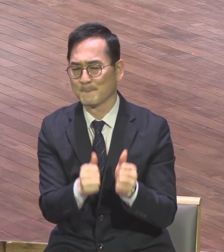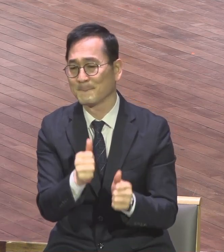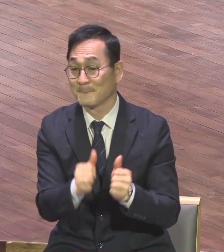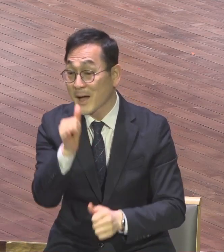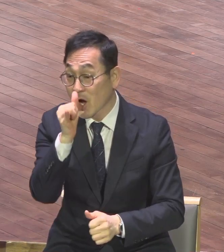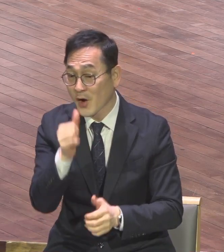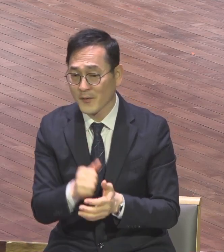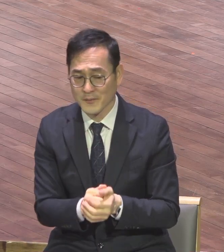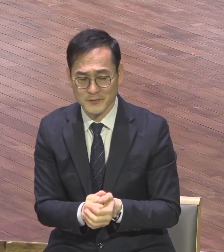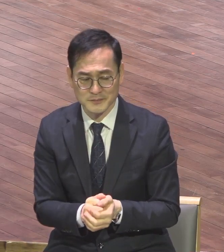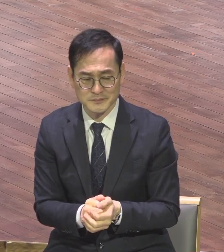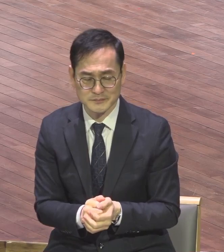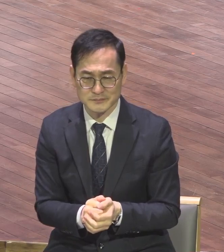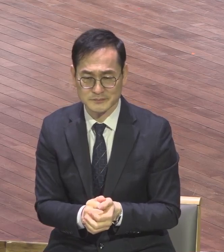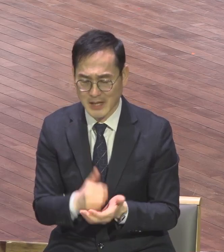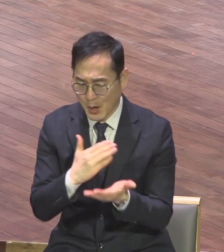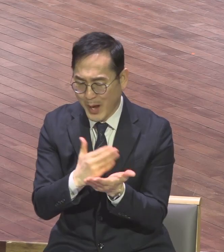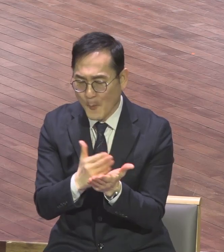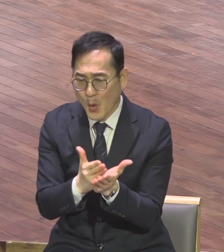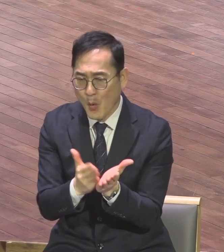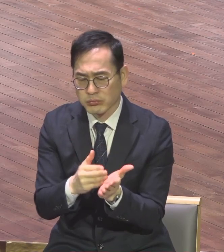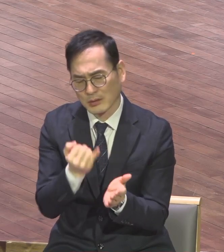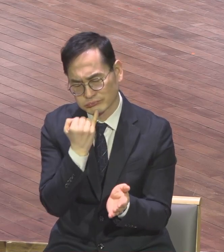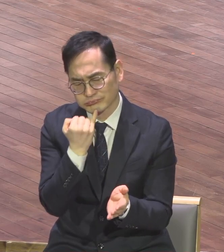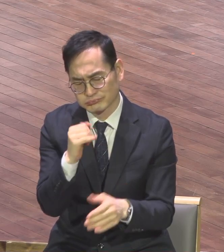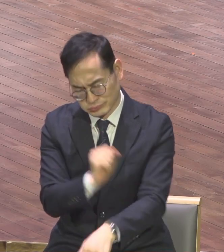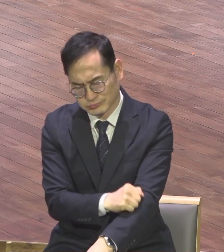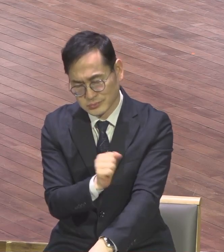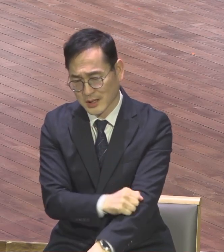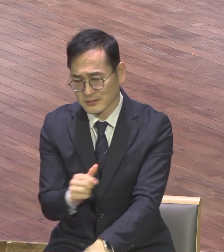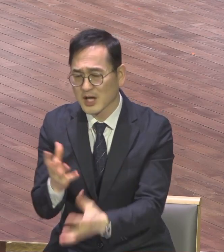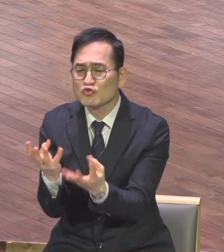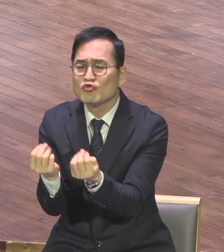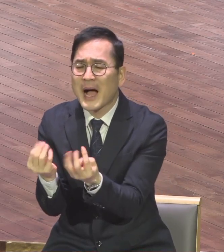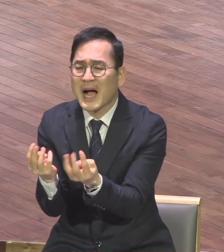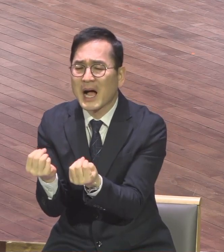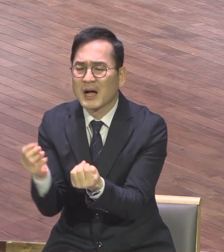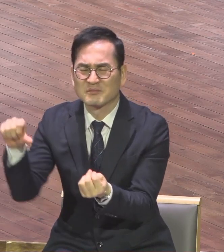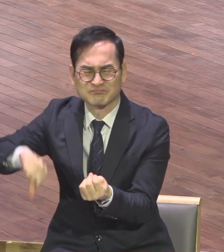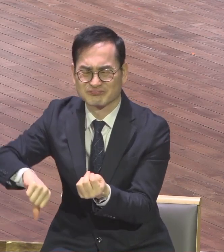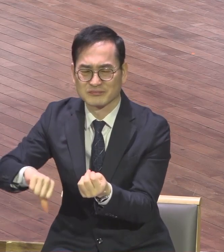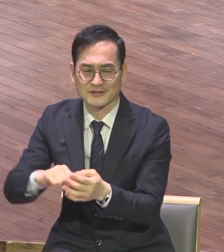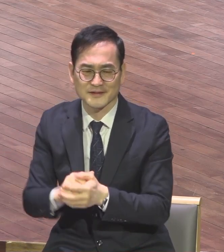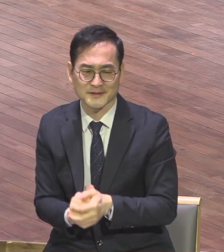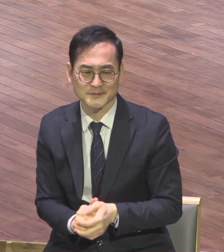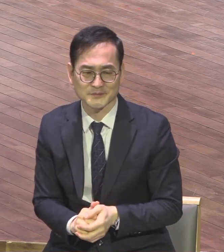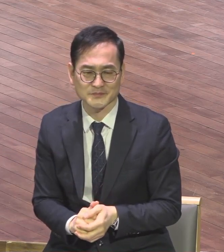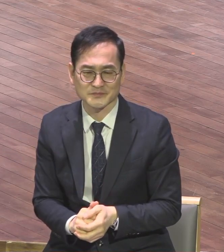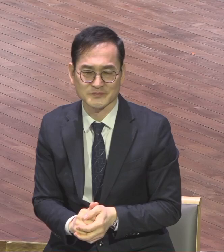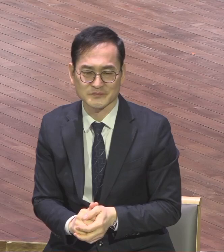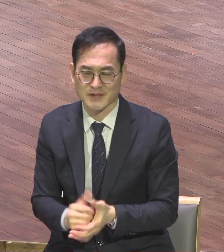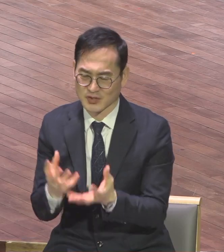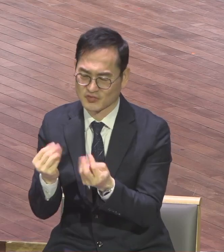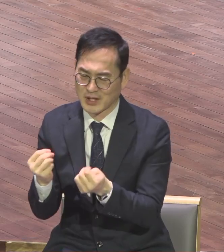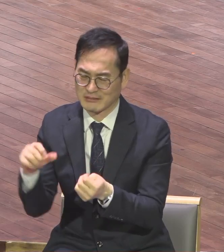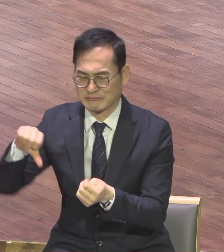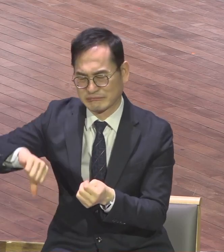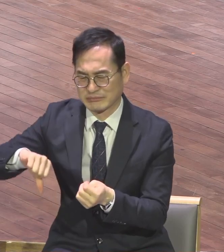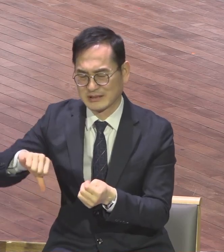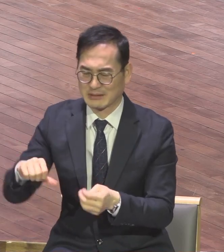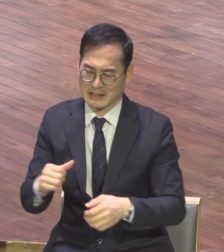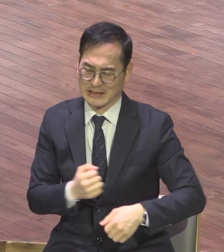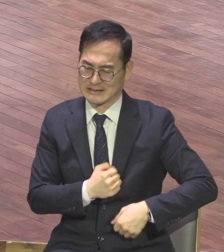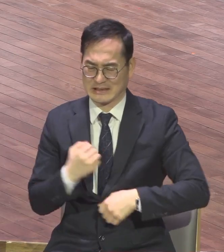제가 어릴 때 다른 과목은 좀 괜찮게 했는데 수학을 잘 못했어요. 수학을 잘 못하니까 안 하게